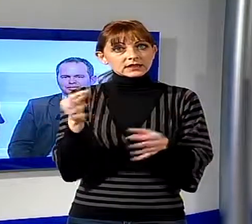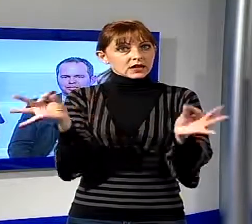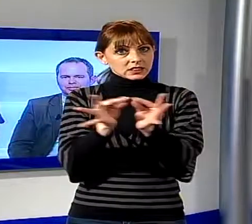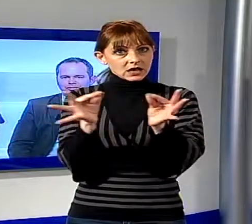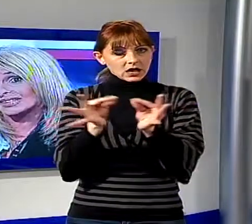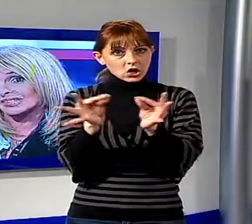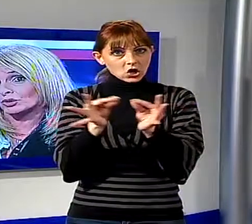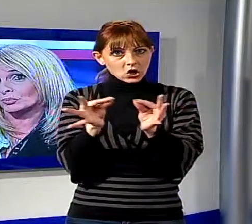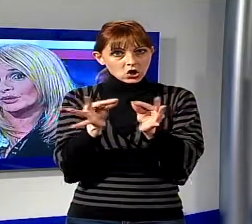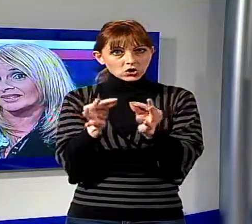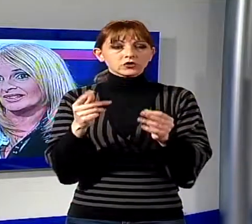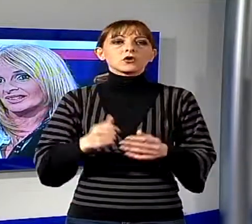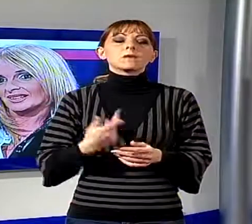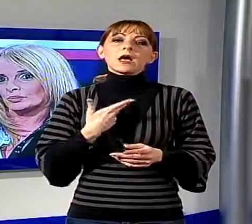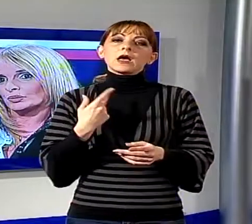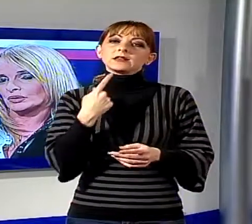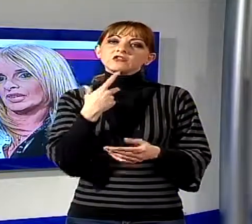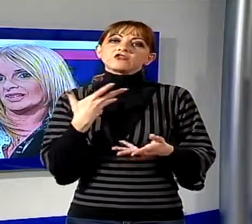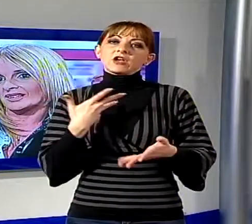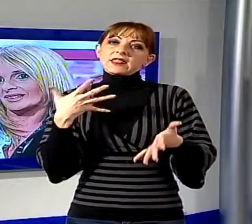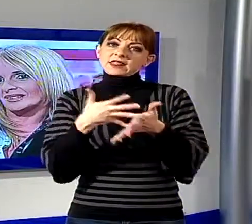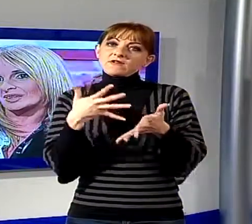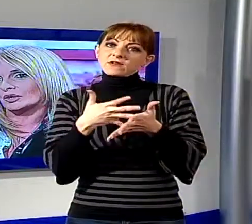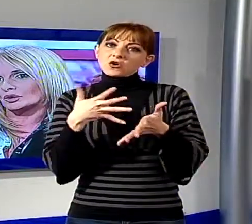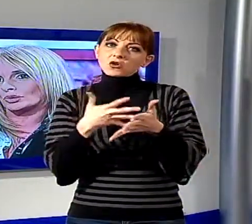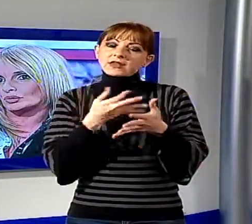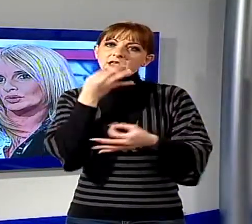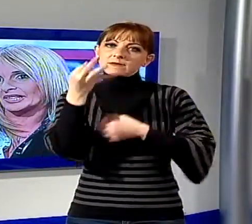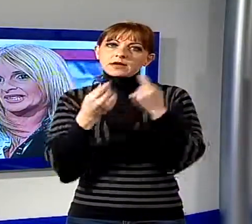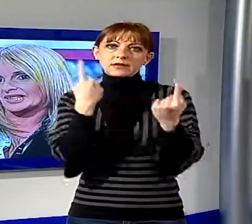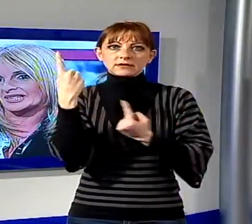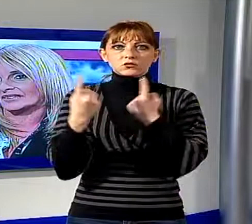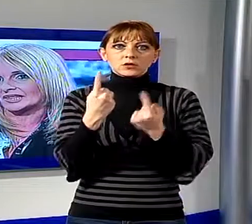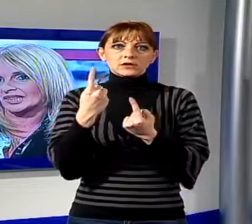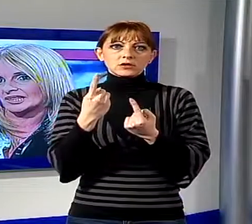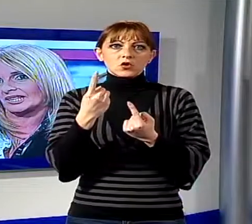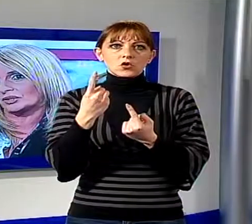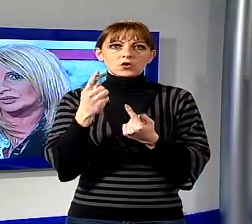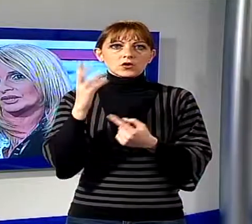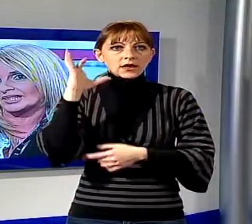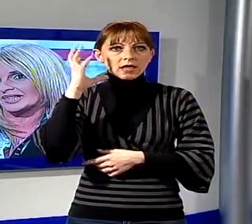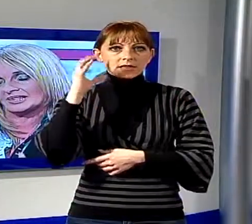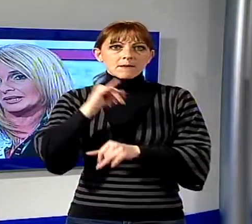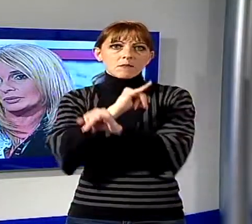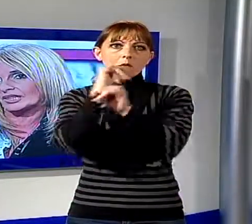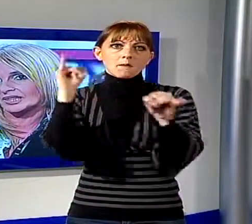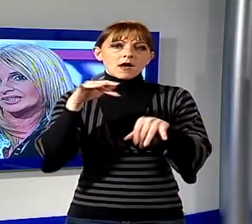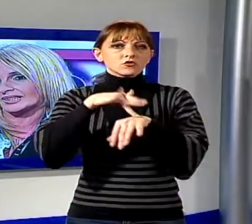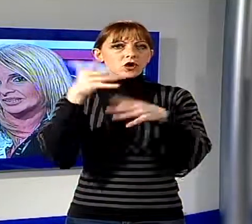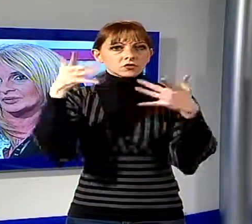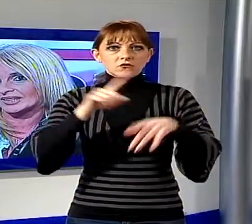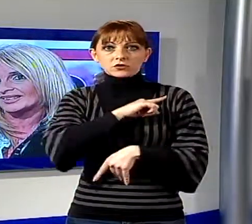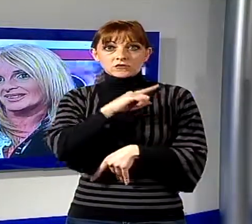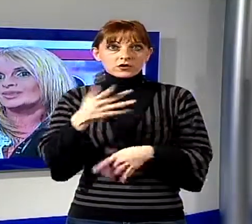meteo mai visti nelle nostre zone. Nella seconda parte della trasmissione si è parlato dell'antenna Telecom di Via Fonda